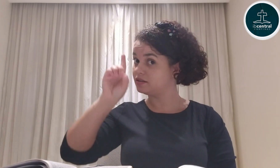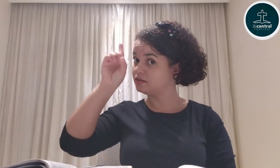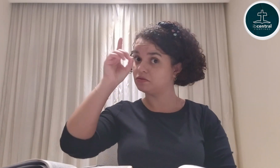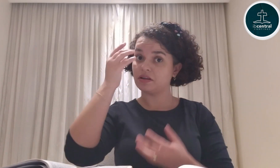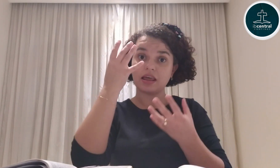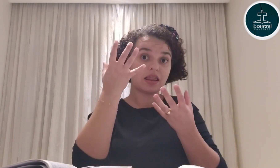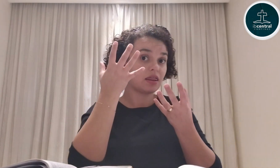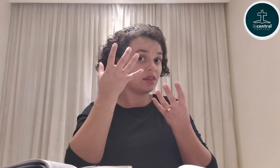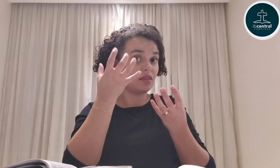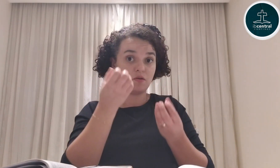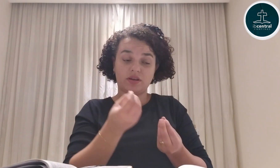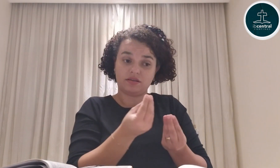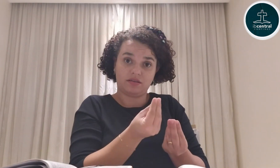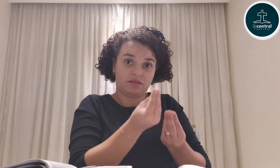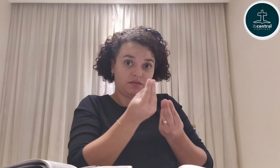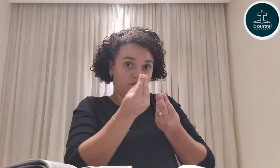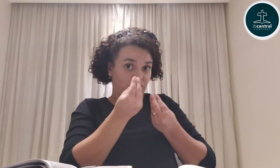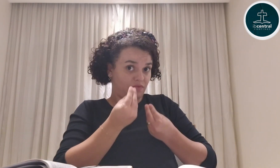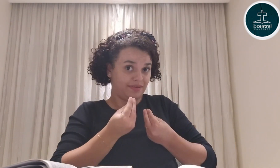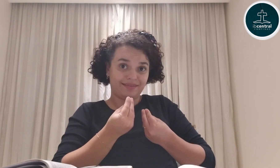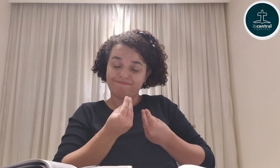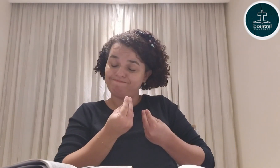Deus amava Caim.